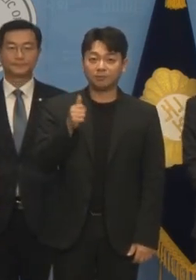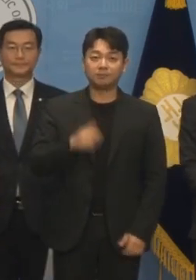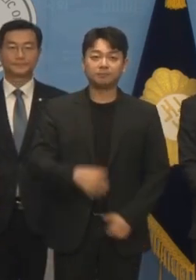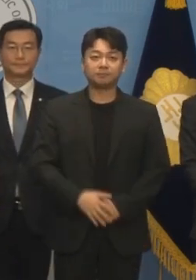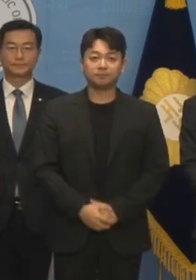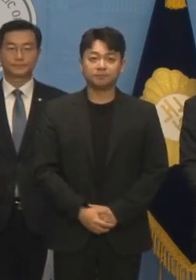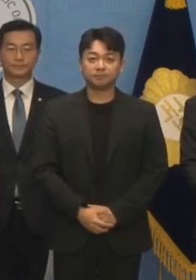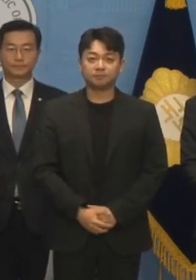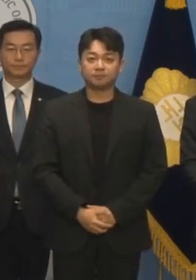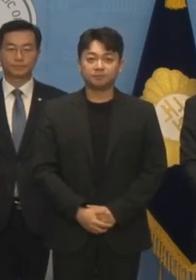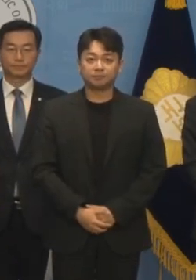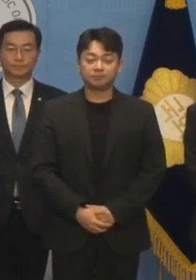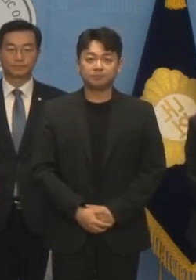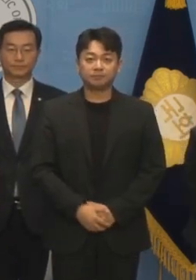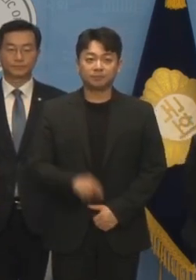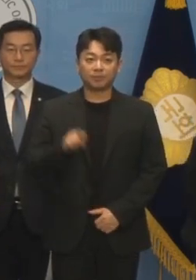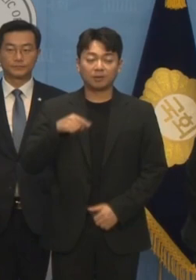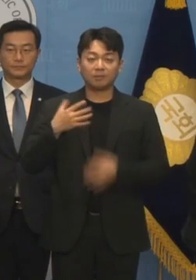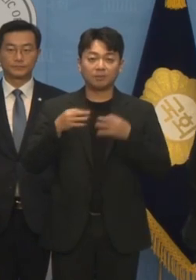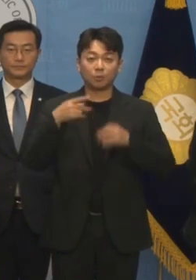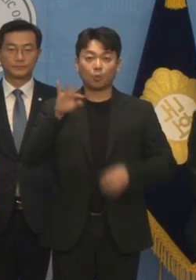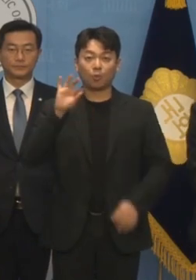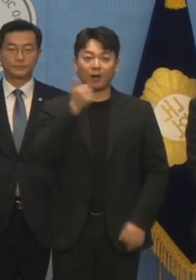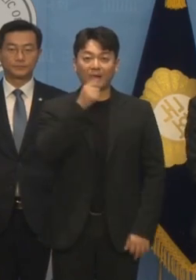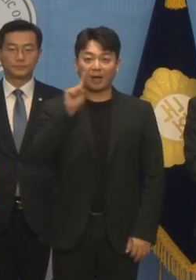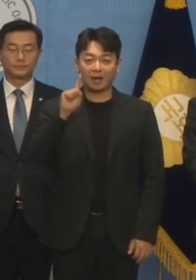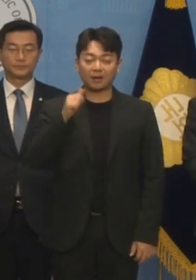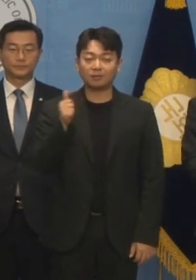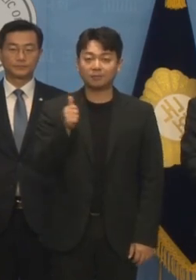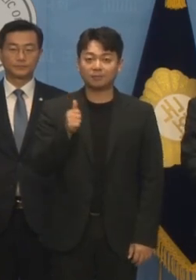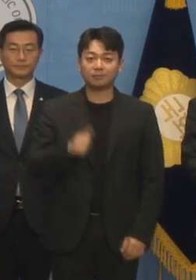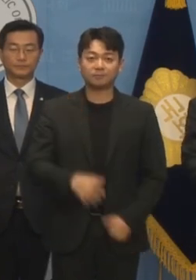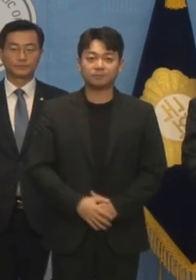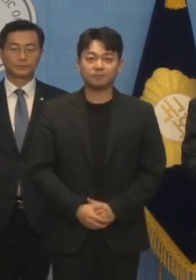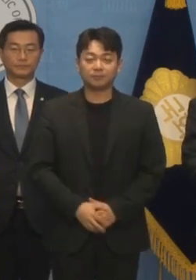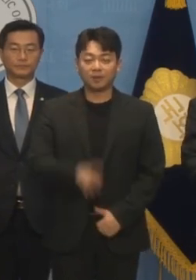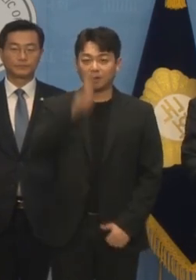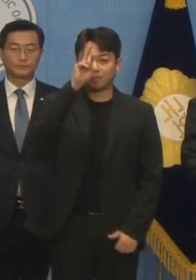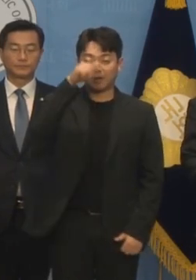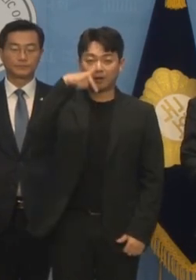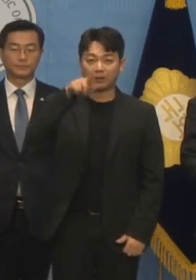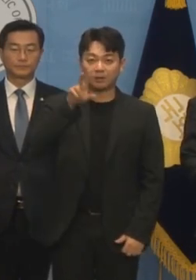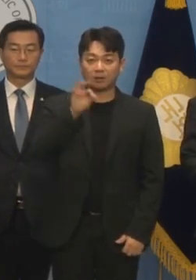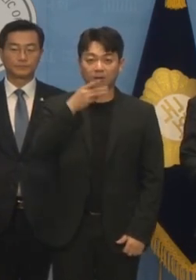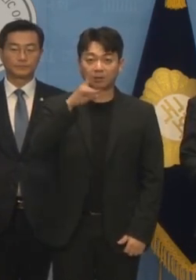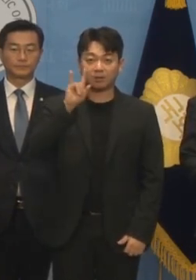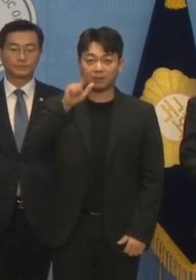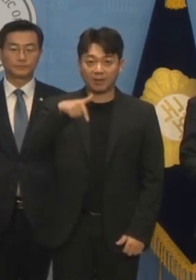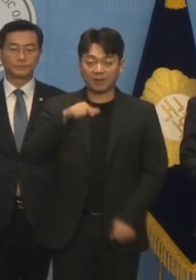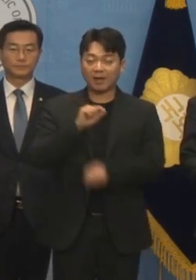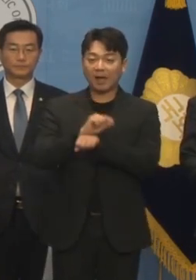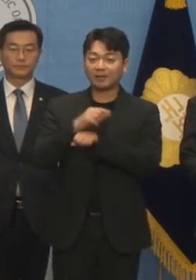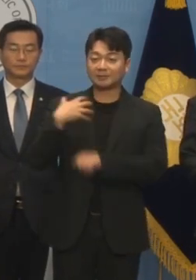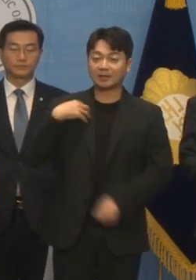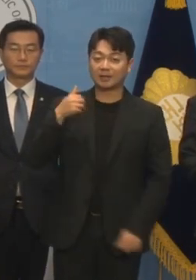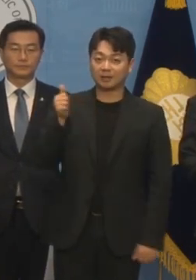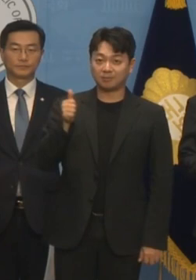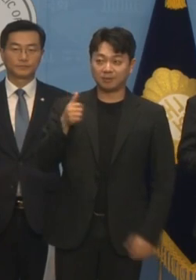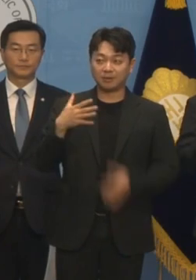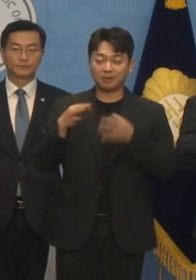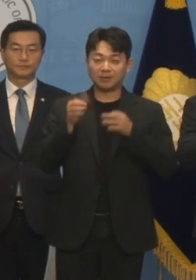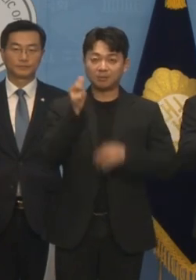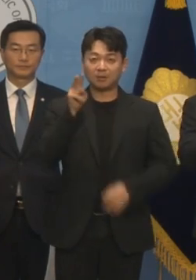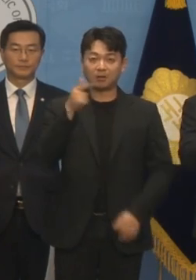김동아 당선 오셨습니다 박균택 당선 저희 간사 맡고 있죠 그리고 김현정